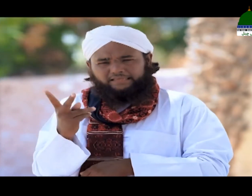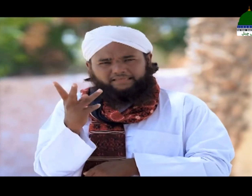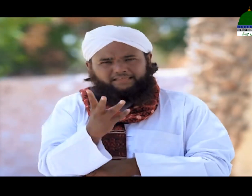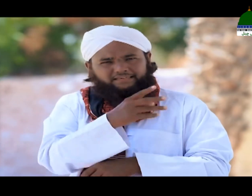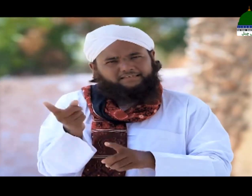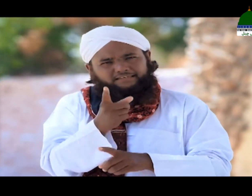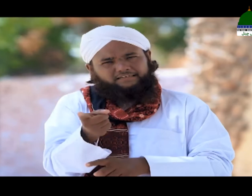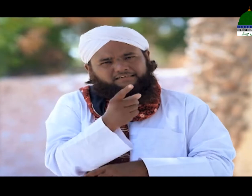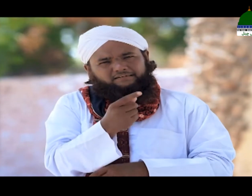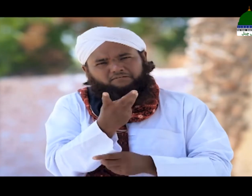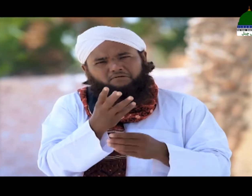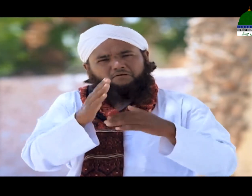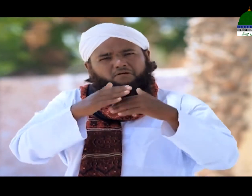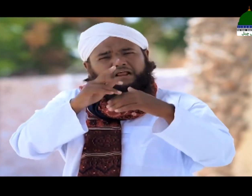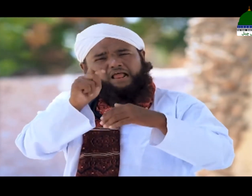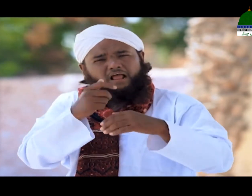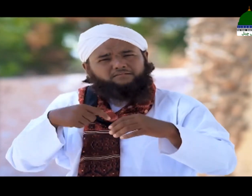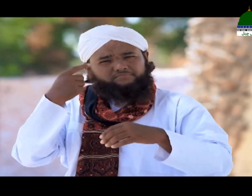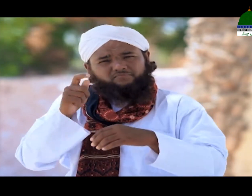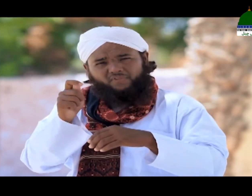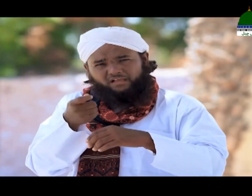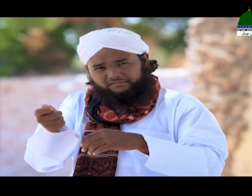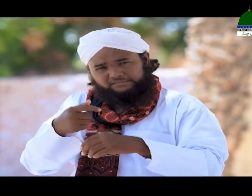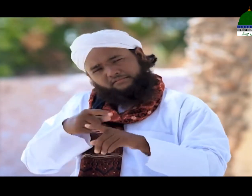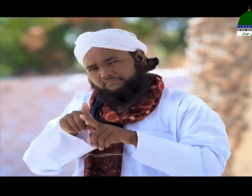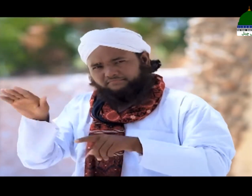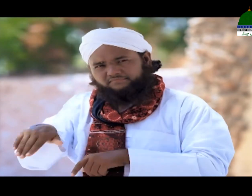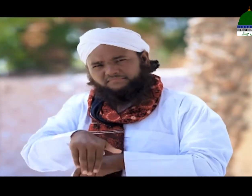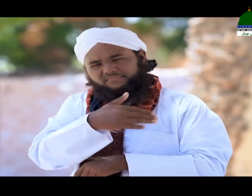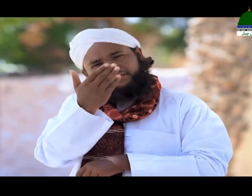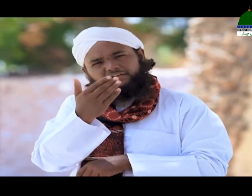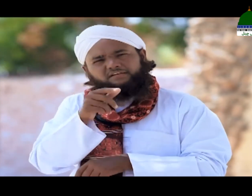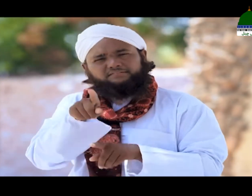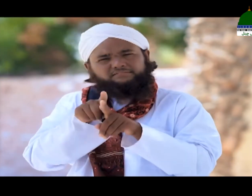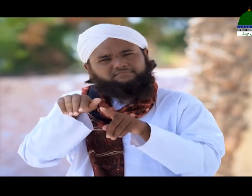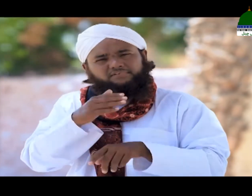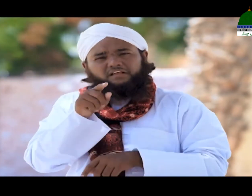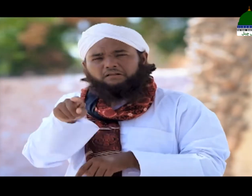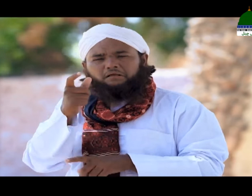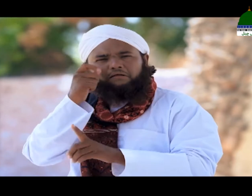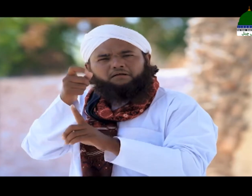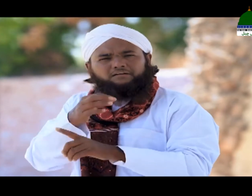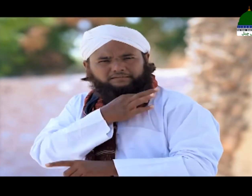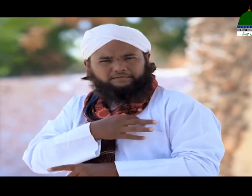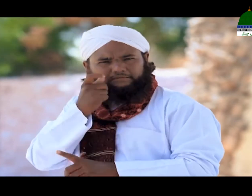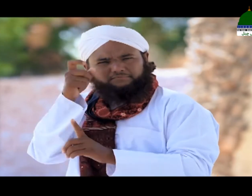ایک کر کے تمام مزدوروں کو کوئی نہ کوئی اجرت پر کام کروانے کے لیے لے گیا، لیکن اس کے پاس کوئی نہ